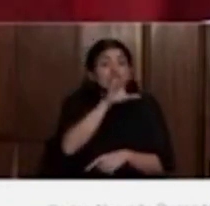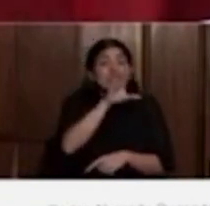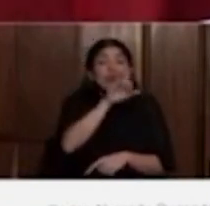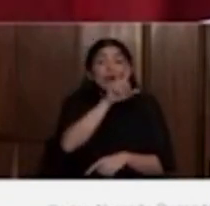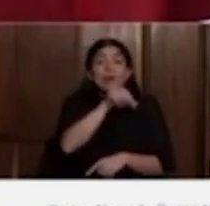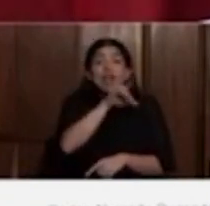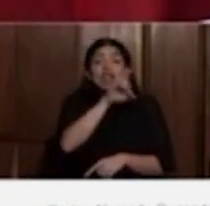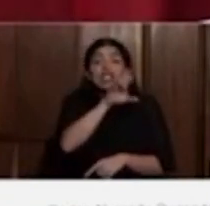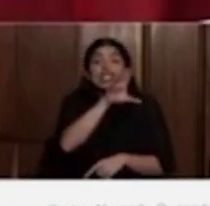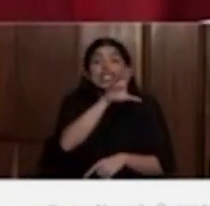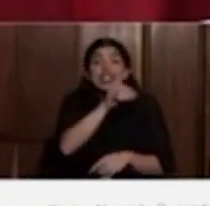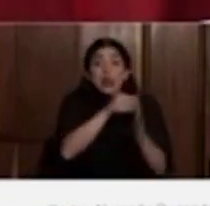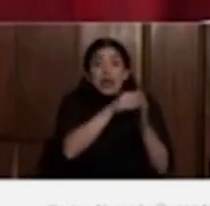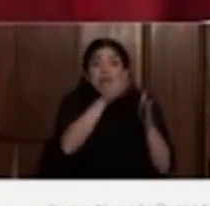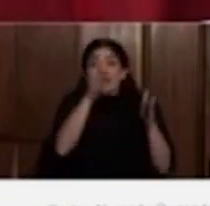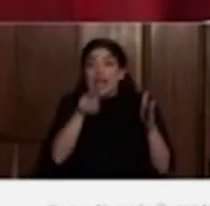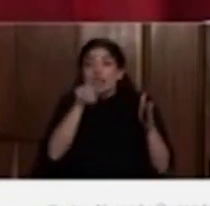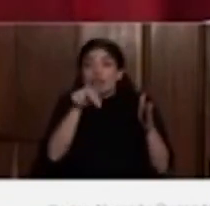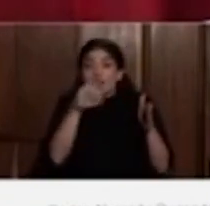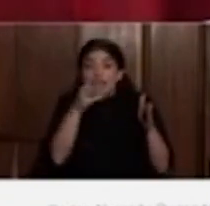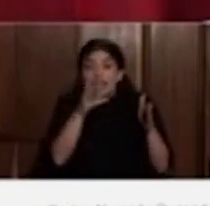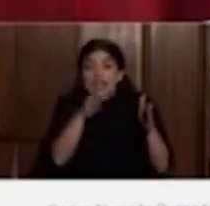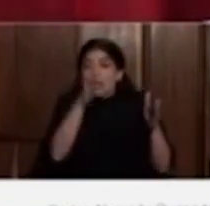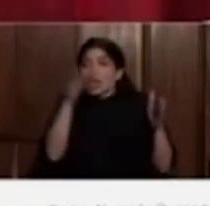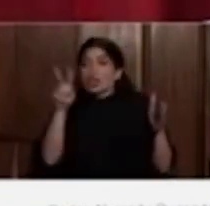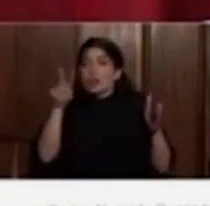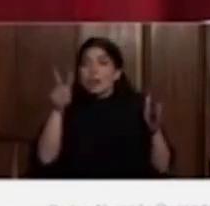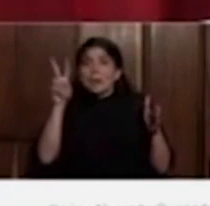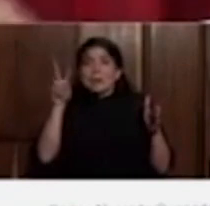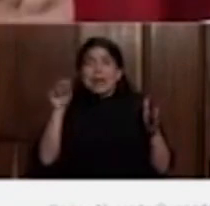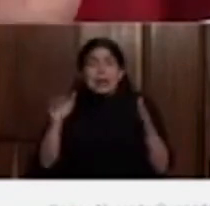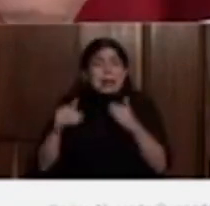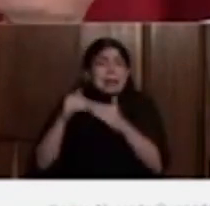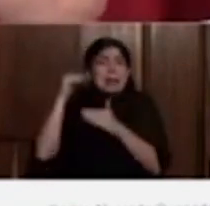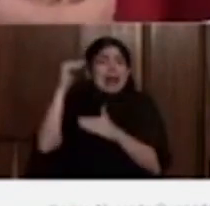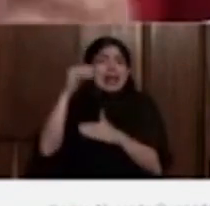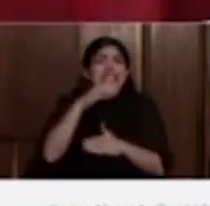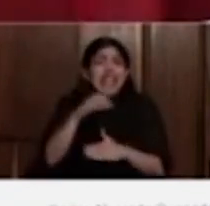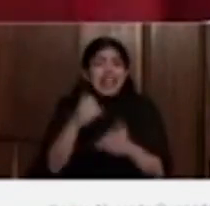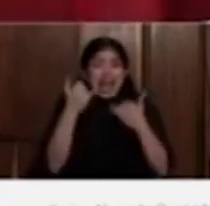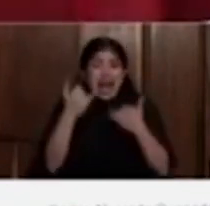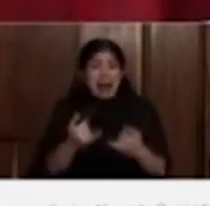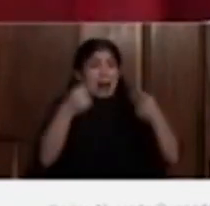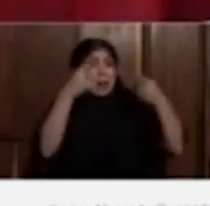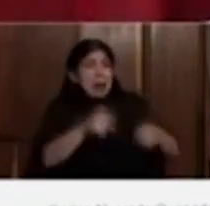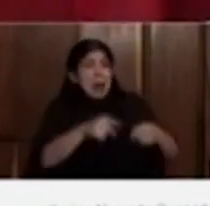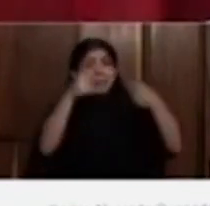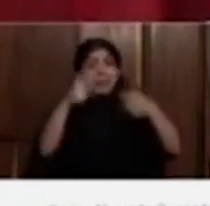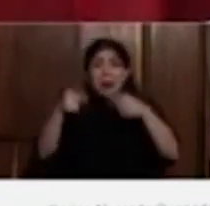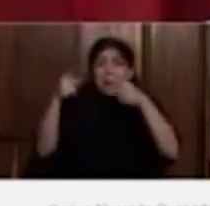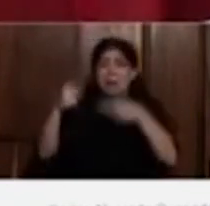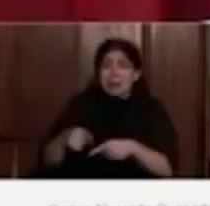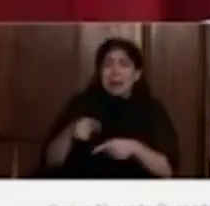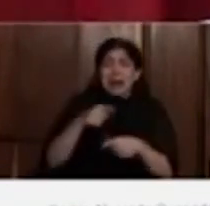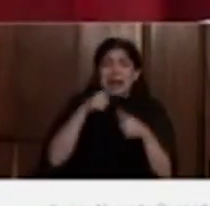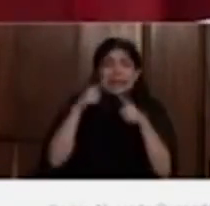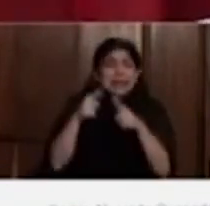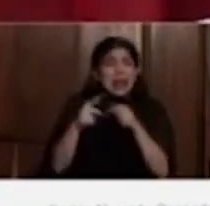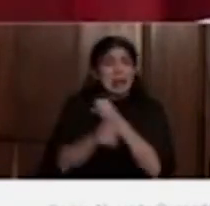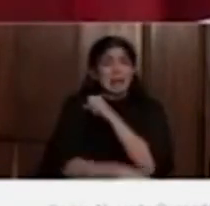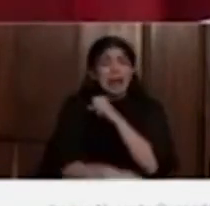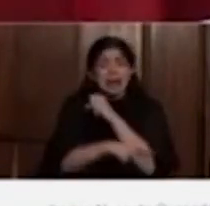equiparado con el año 2016. Y los eventos extremos los hemos visto en todo el país. Yo